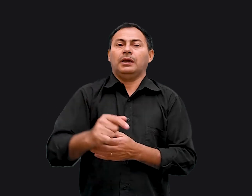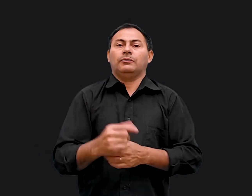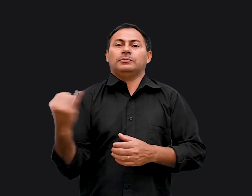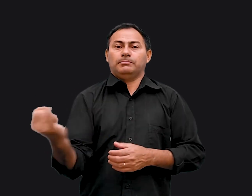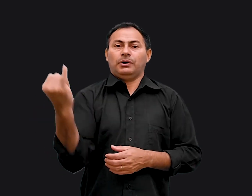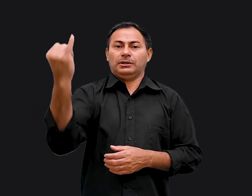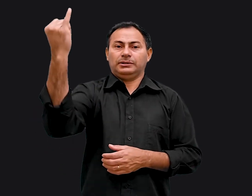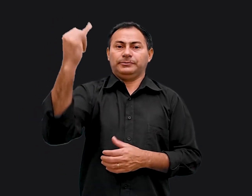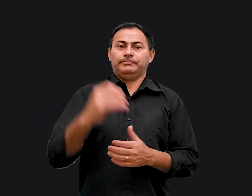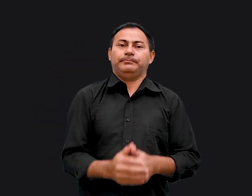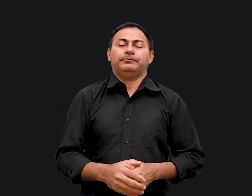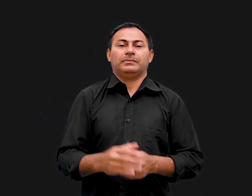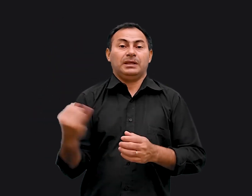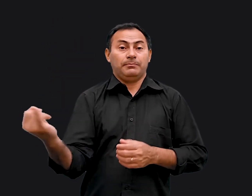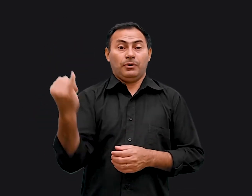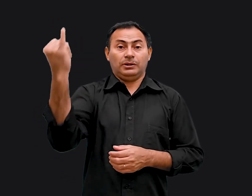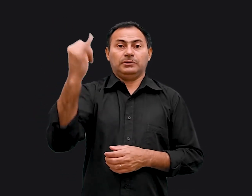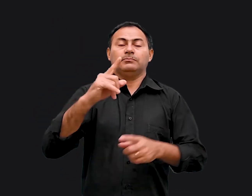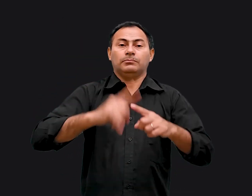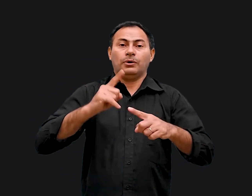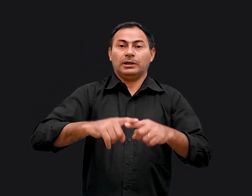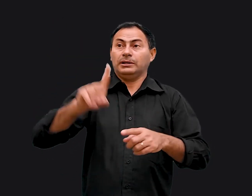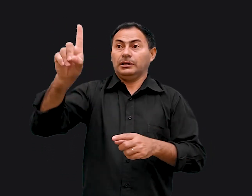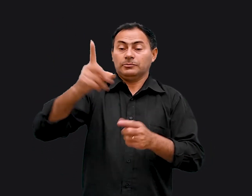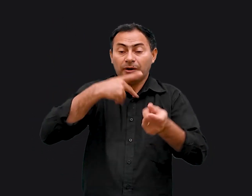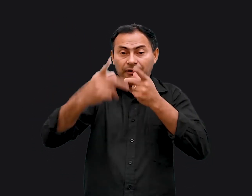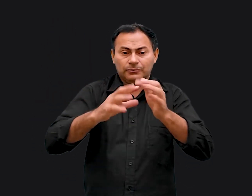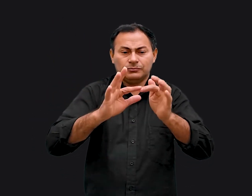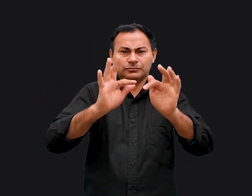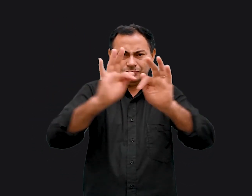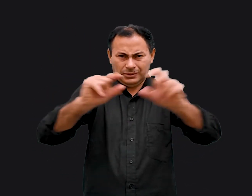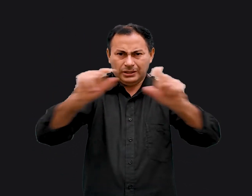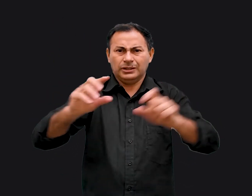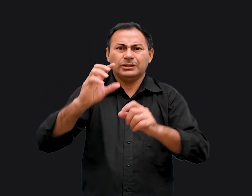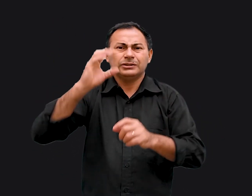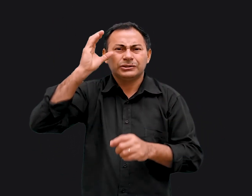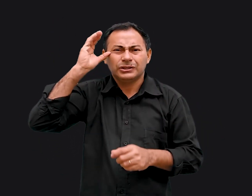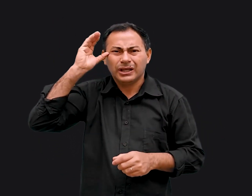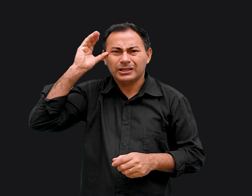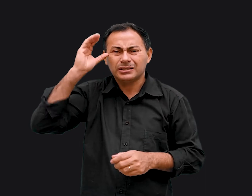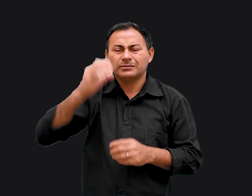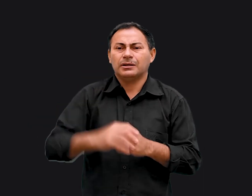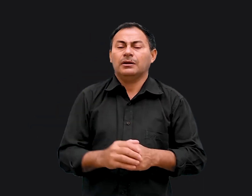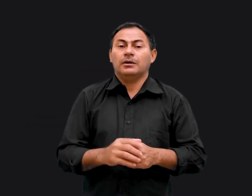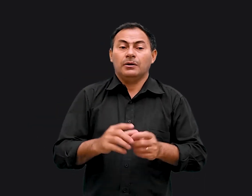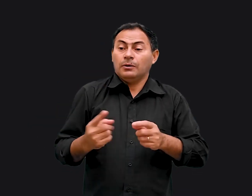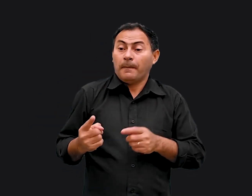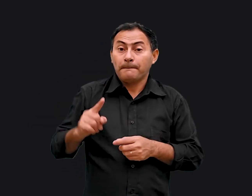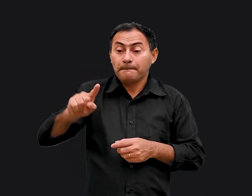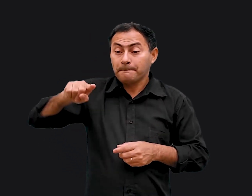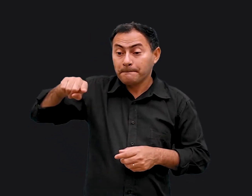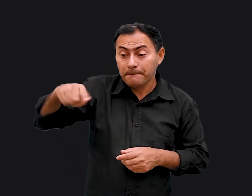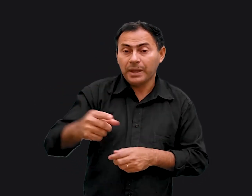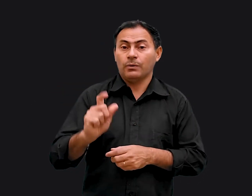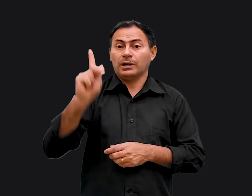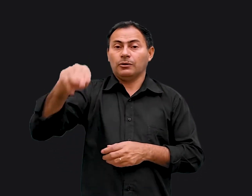é o importante. E é muito importante porque, como diz um ditado chinês, uma jornada de 1000 quilômetros começa com o primeiro